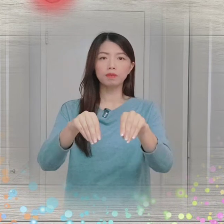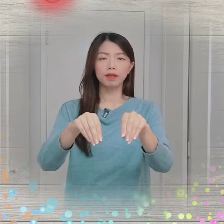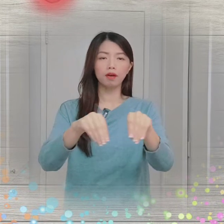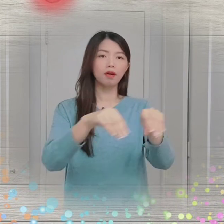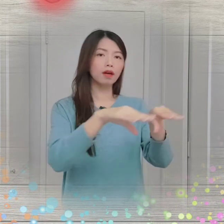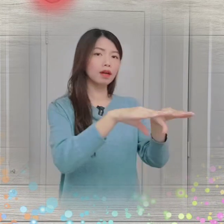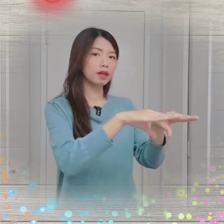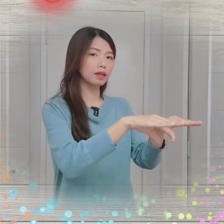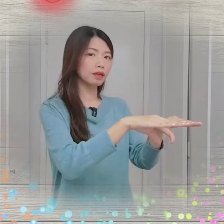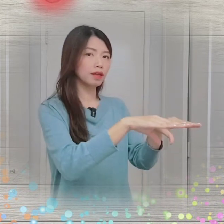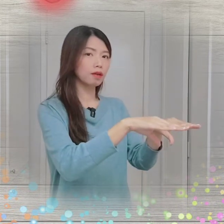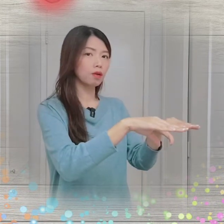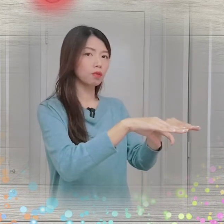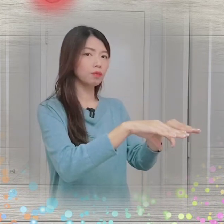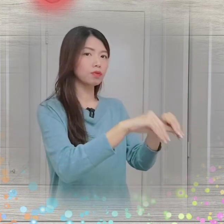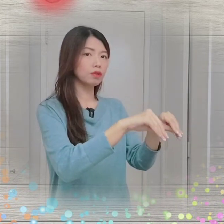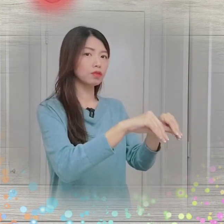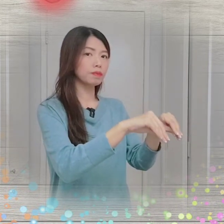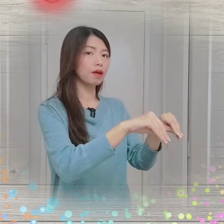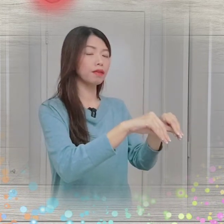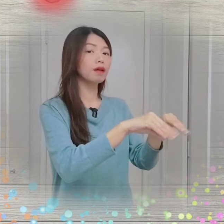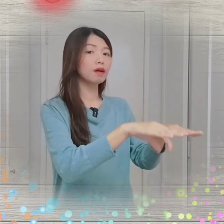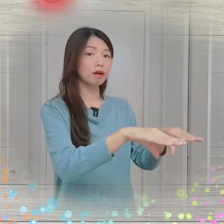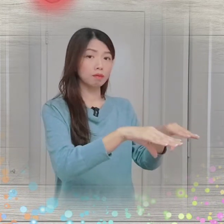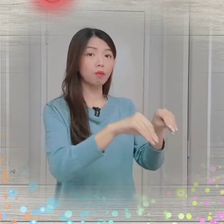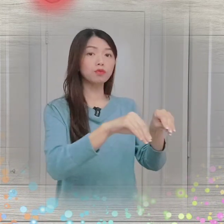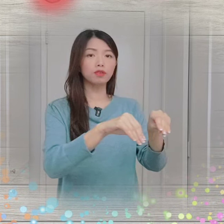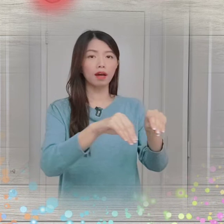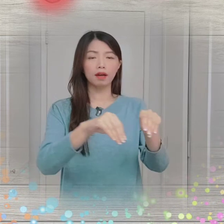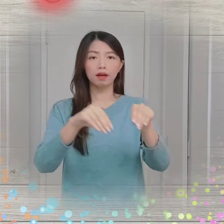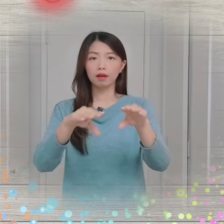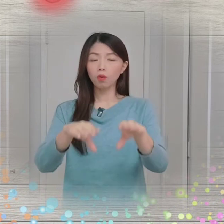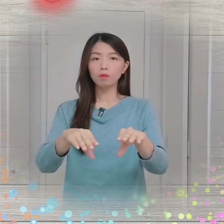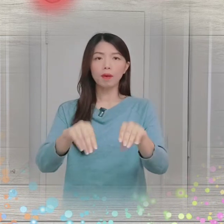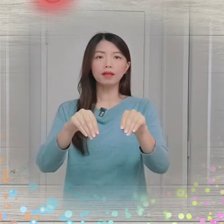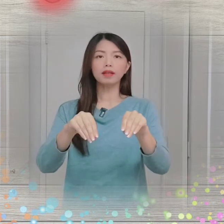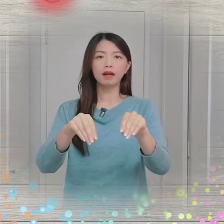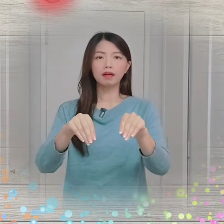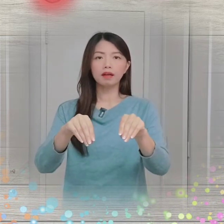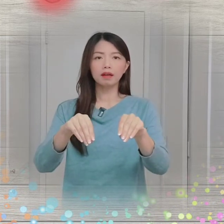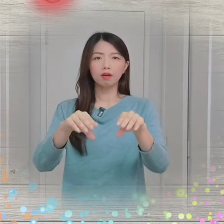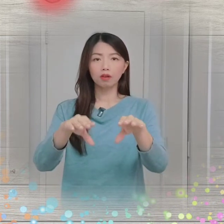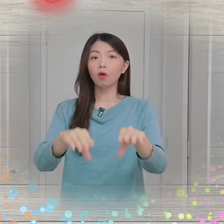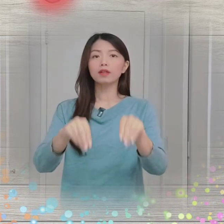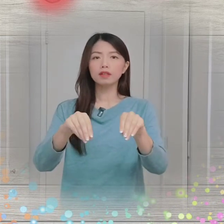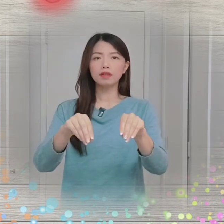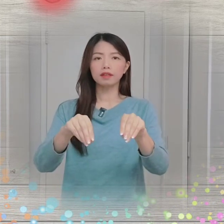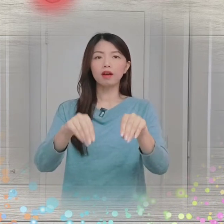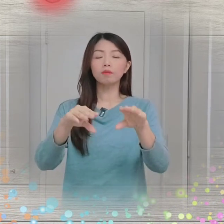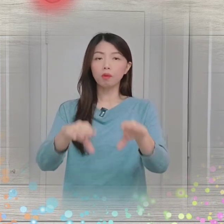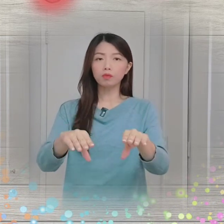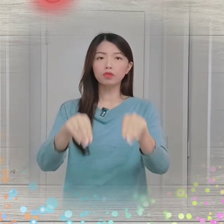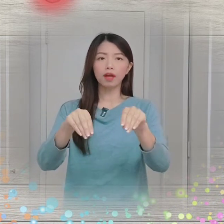붙여주시면 돼요. 이 상태에서 손을 붙여주시면 멈추다 혹은 마르다 여러가지